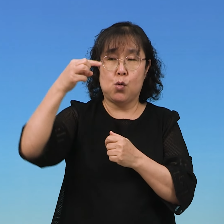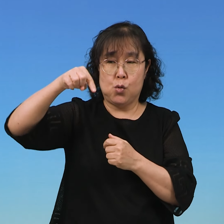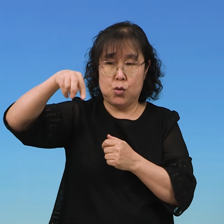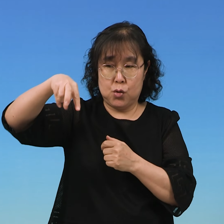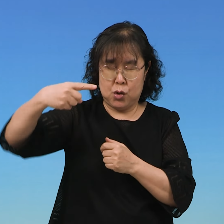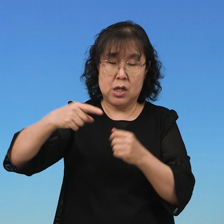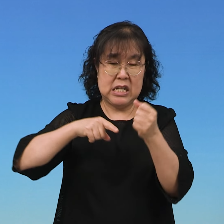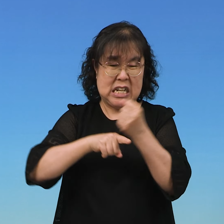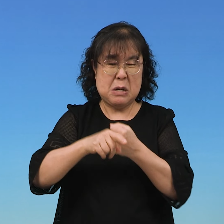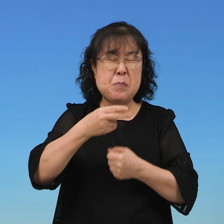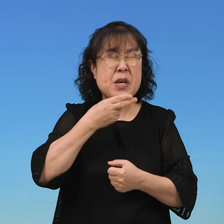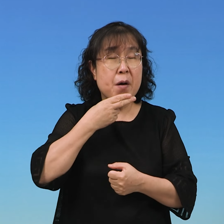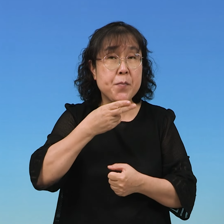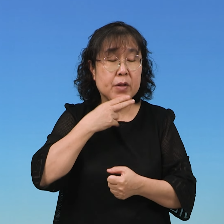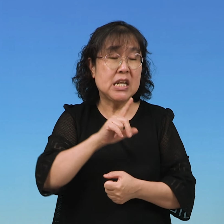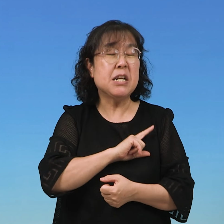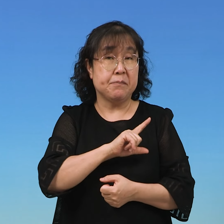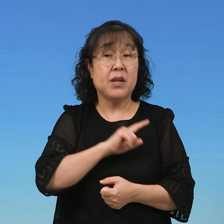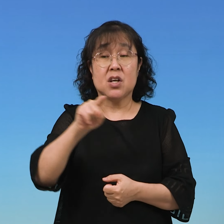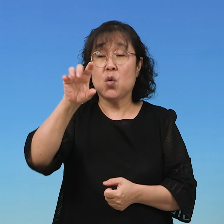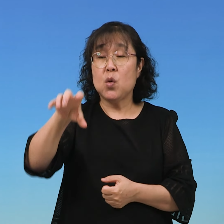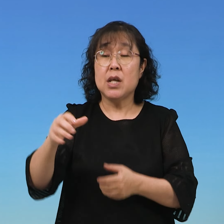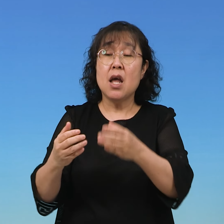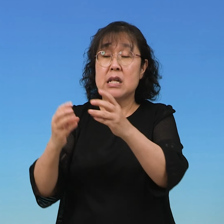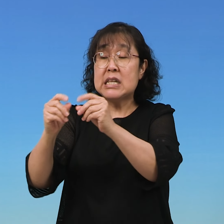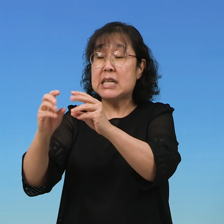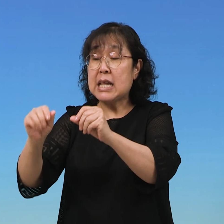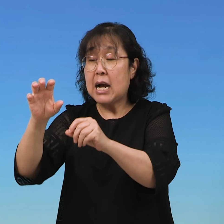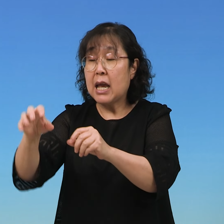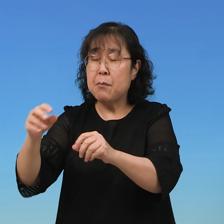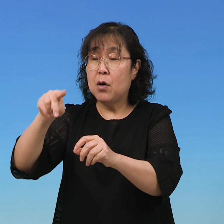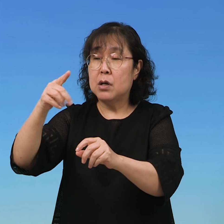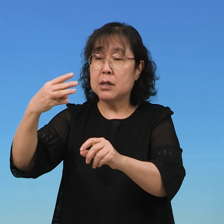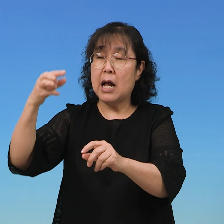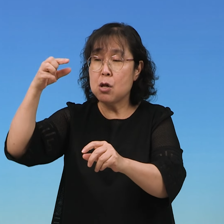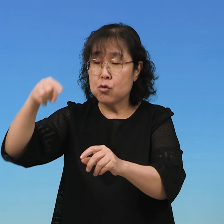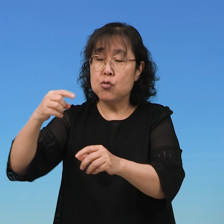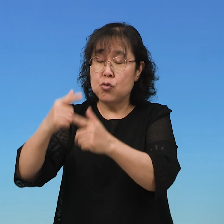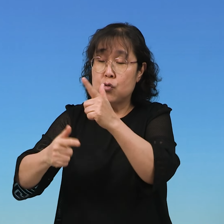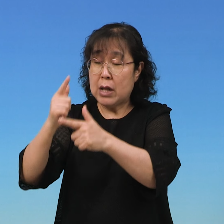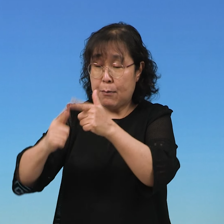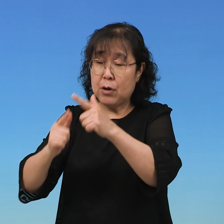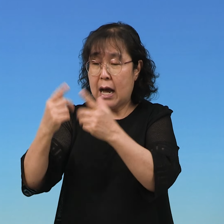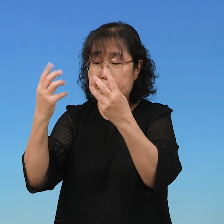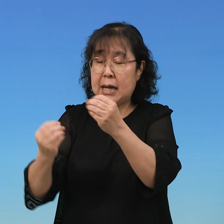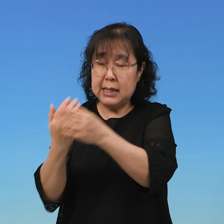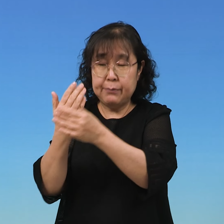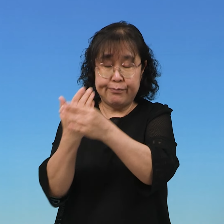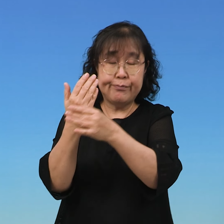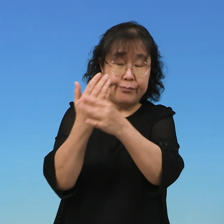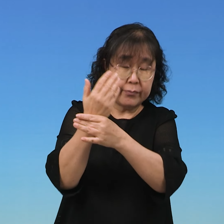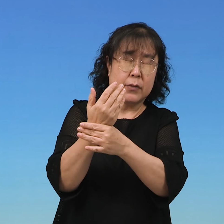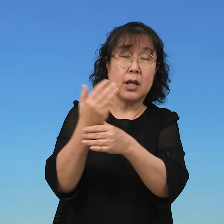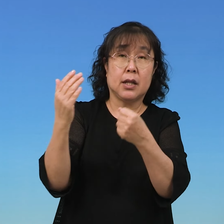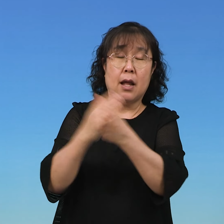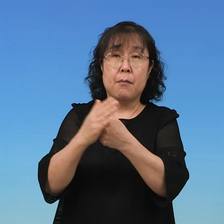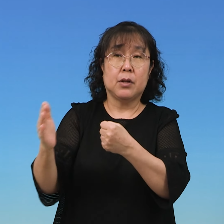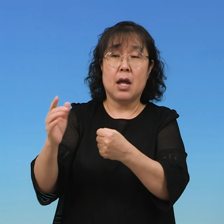이 루스는 아무 의미가 없는 이름 뜻이에요. 살구나무 많은 게 뭐 야곱의 인생에 이렇게 무슨 의미가